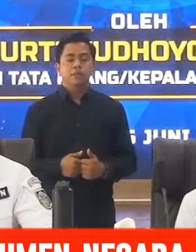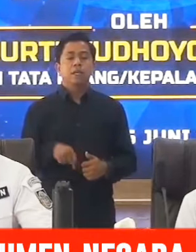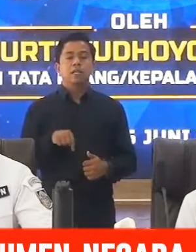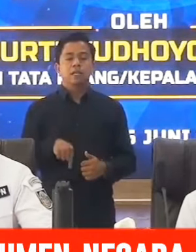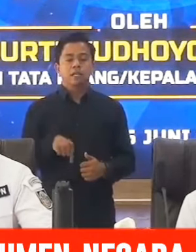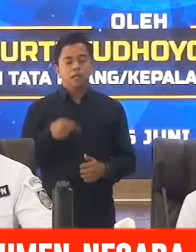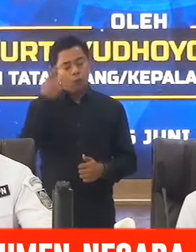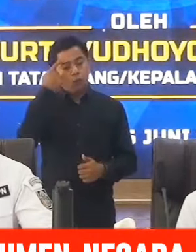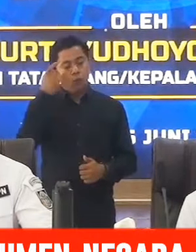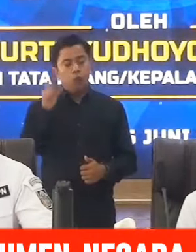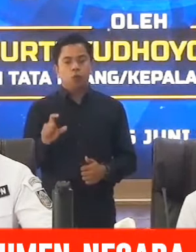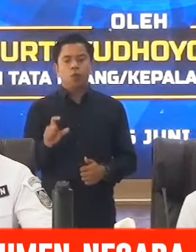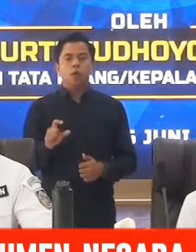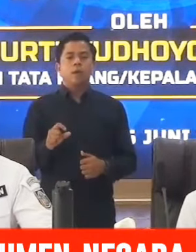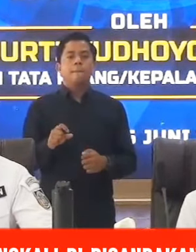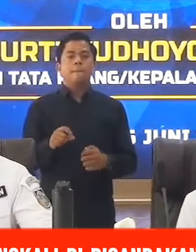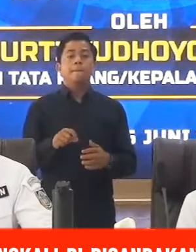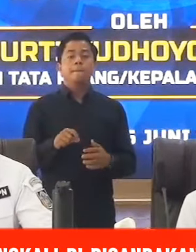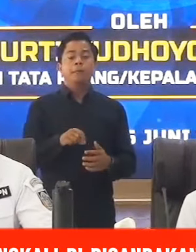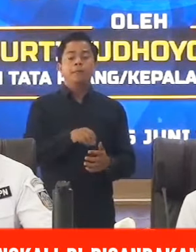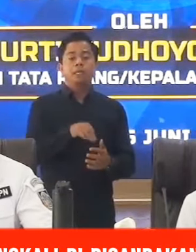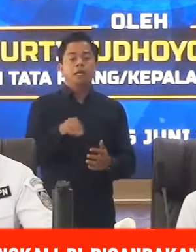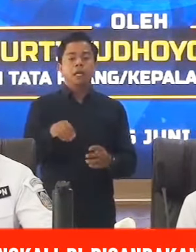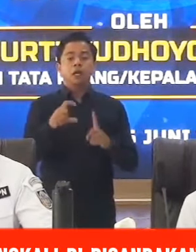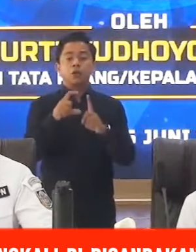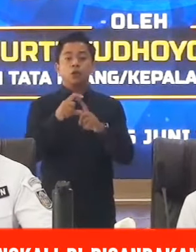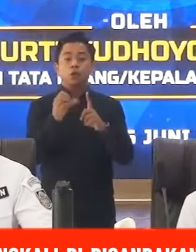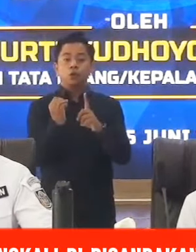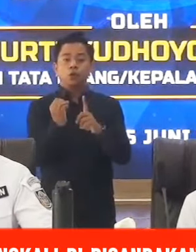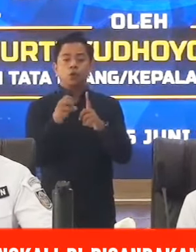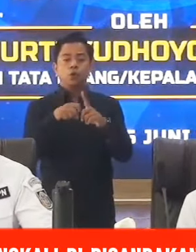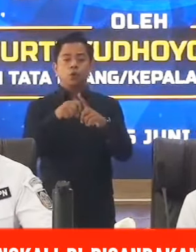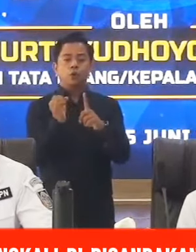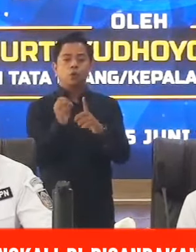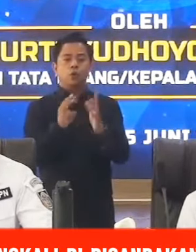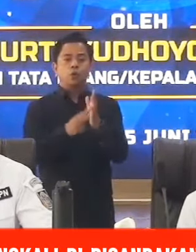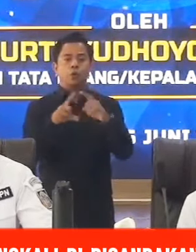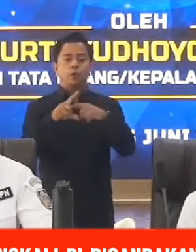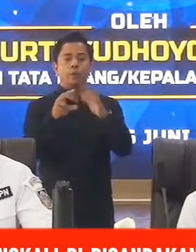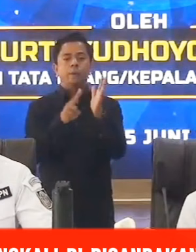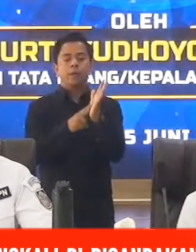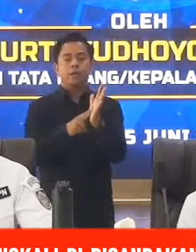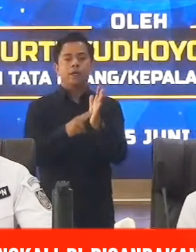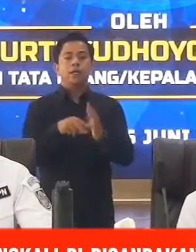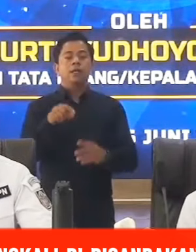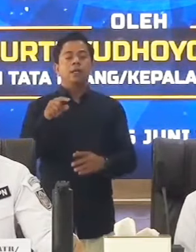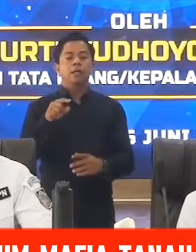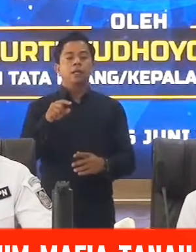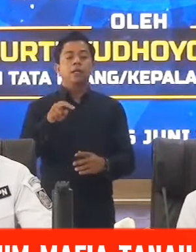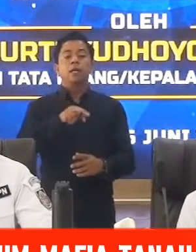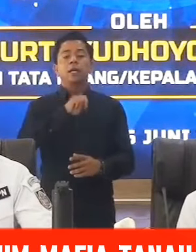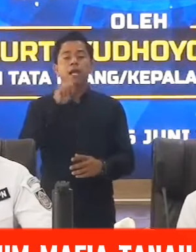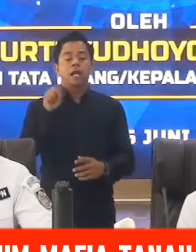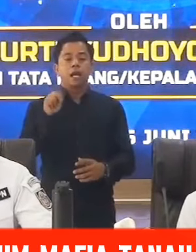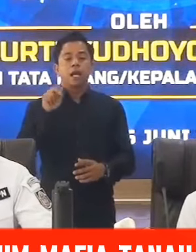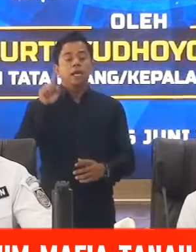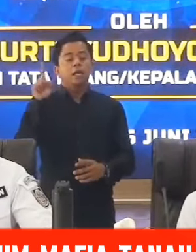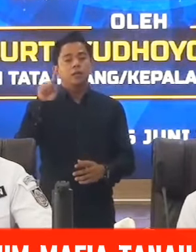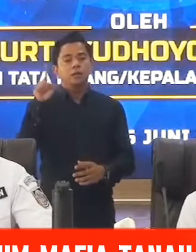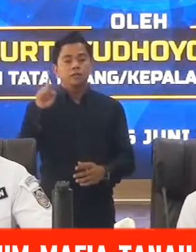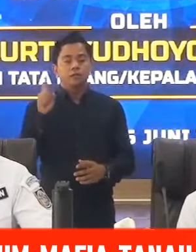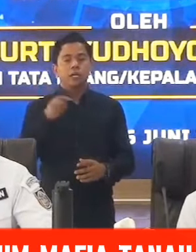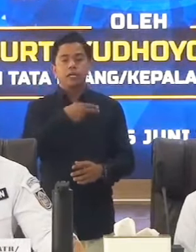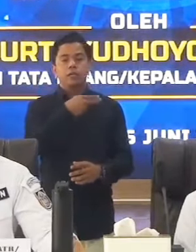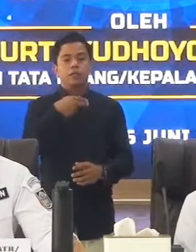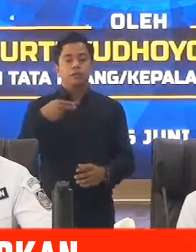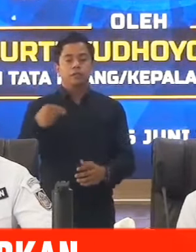termasuk dokumen-dokumen negara, sertifikat-sertifikat tanah yang seringkali digandakan, dipaksukan oleh oknum-oknum